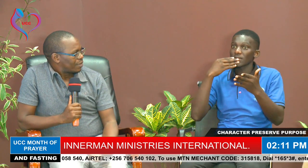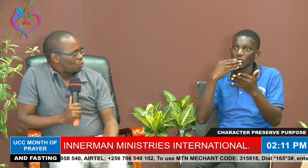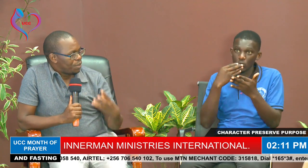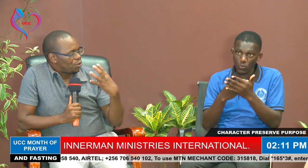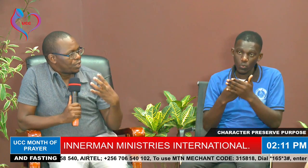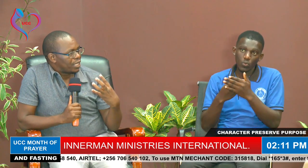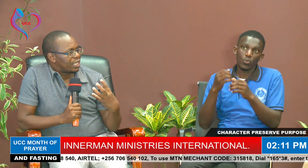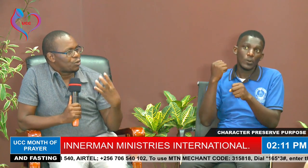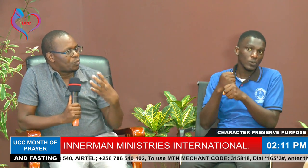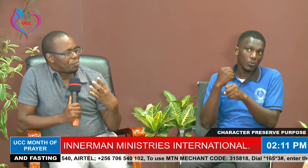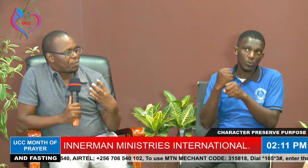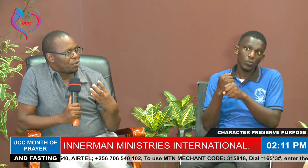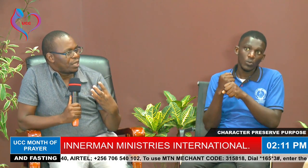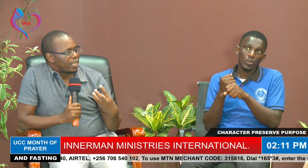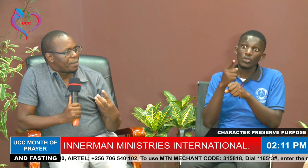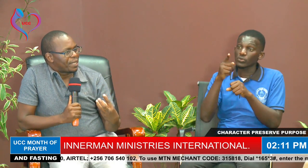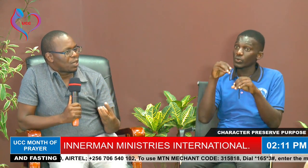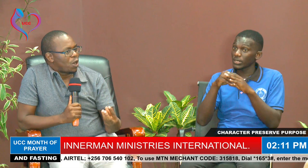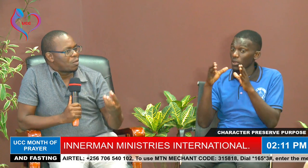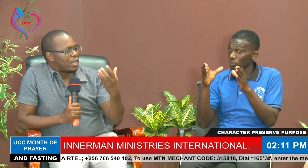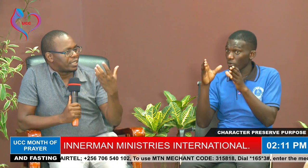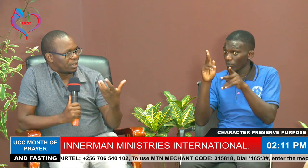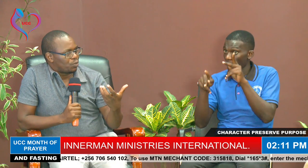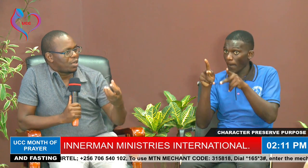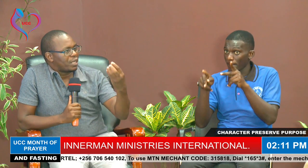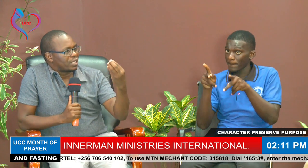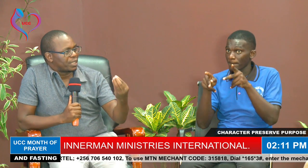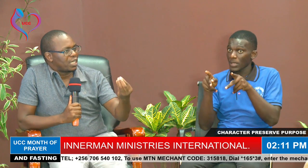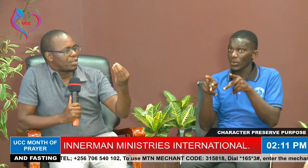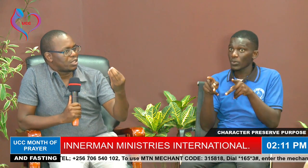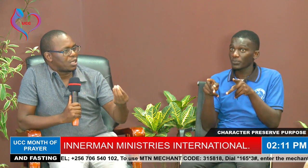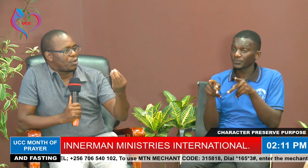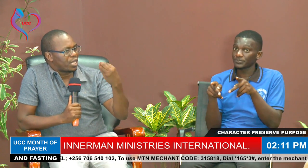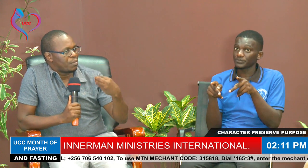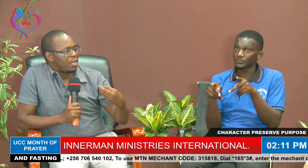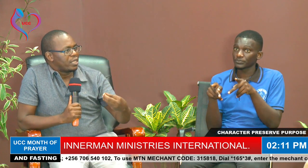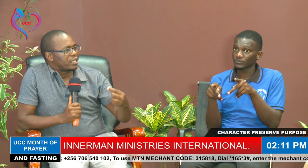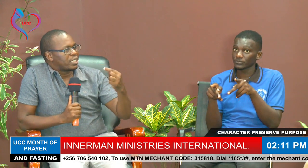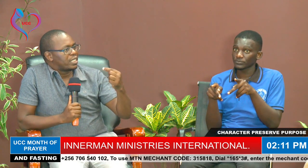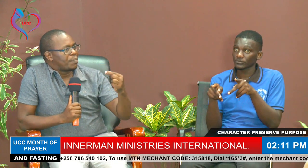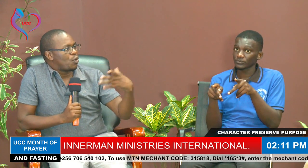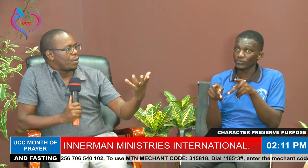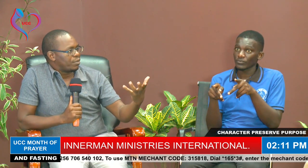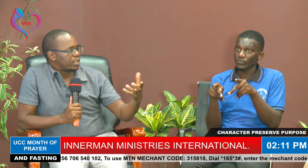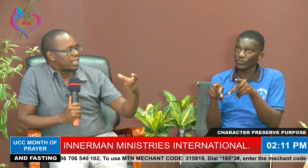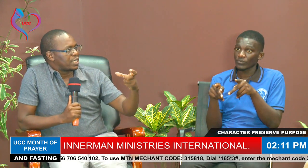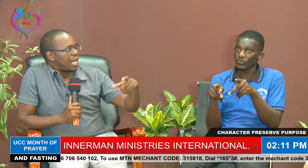You belong in the group of people ababaita workmanship. Workmanship, ekigambo kyo kita pokeima, kitegeeza poem, kitegeeza